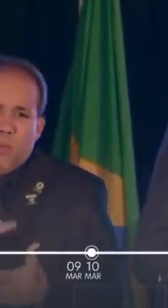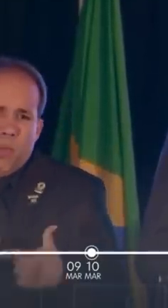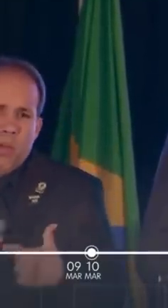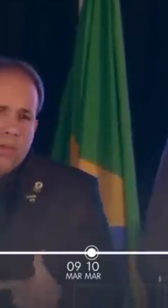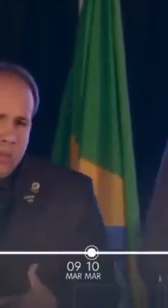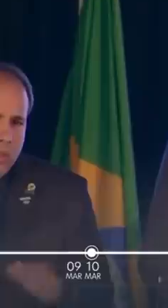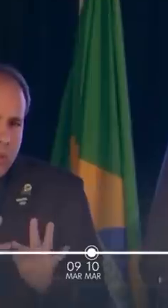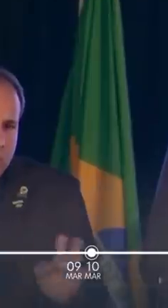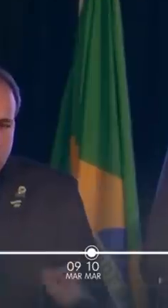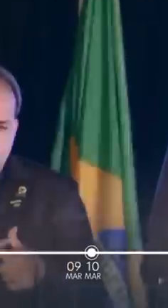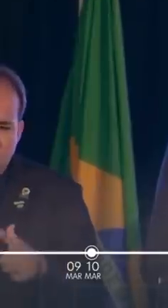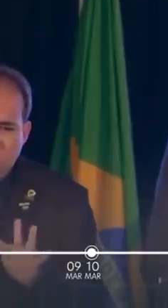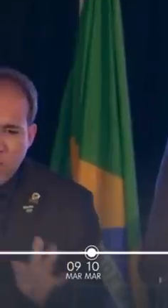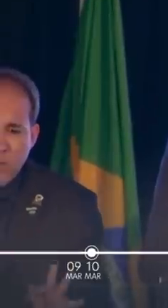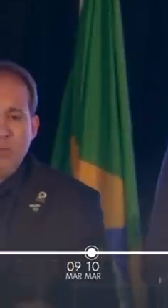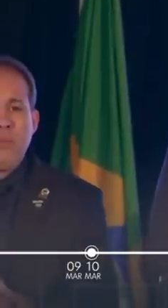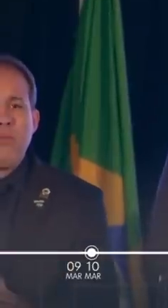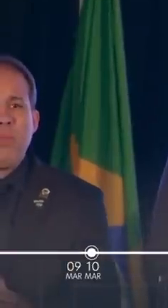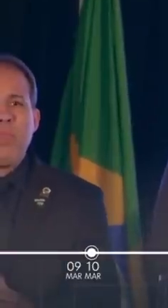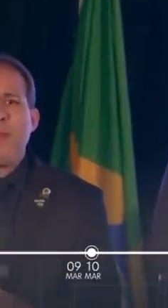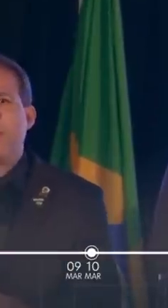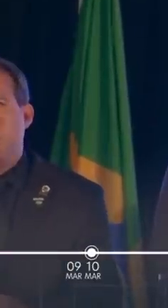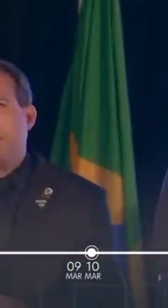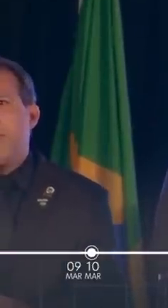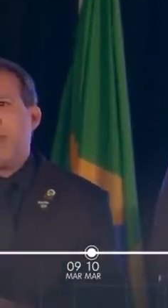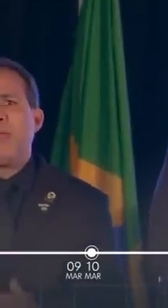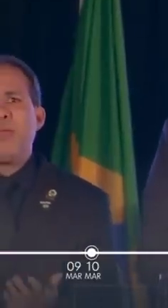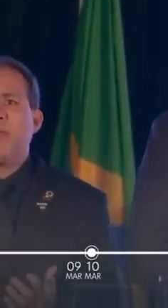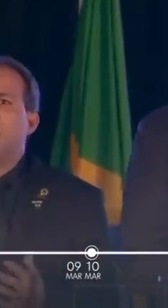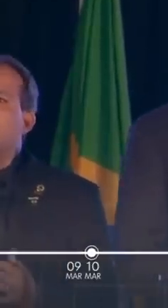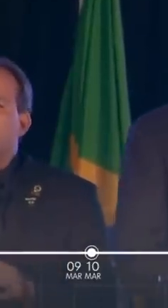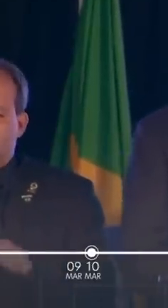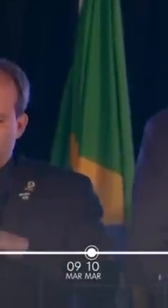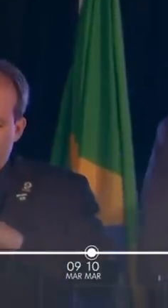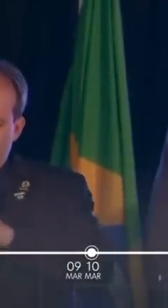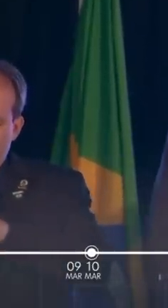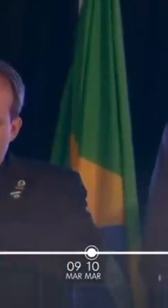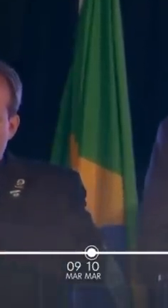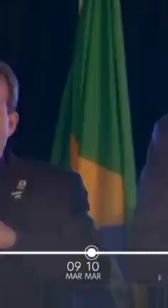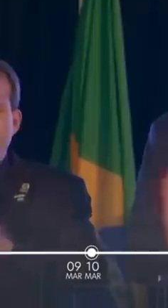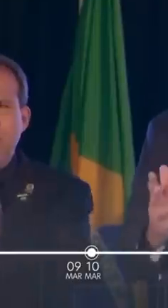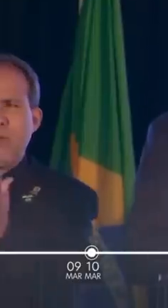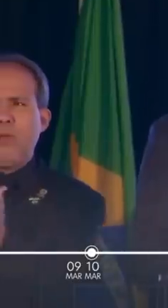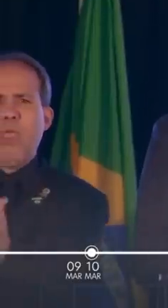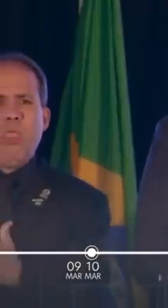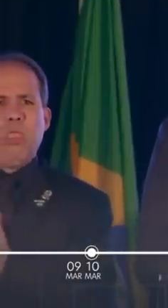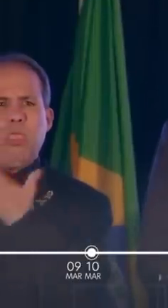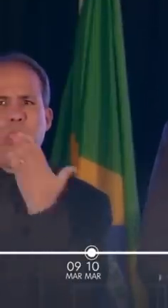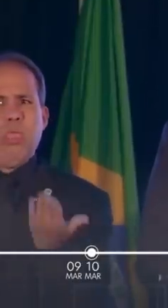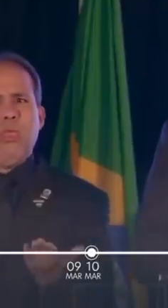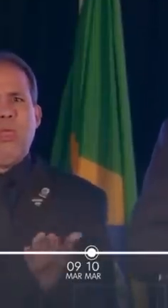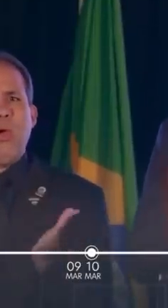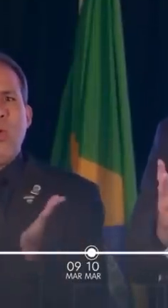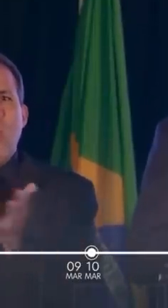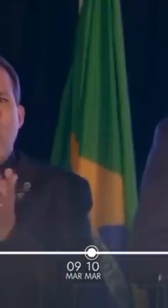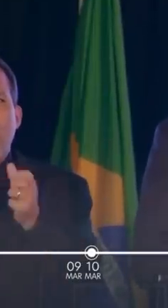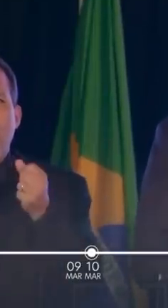crise, né? No meu entender, muito mais fantasia a questão do coronavírus, que não é isso tudo que a grande